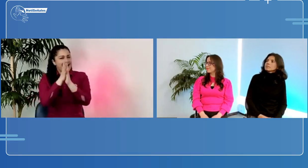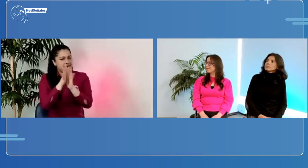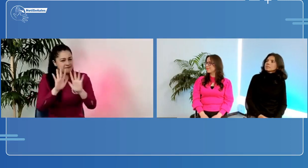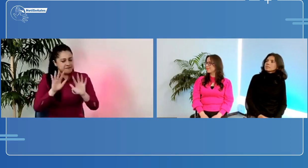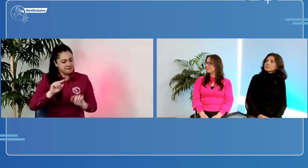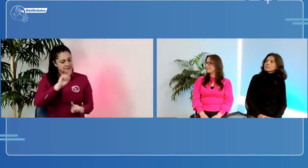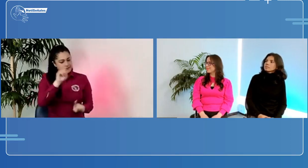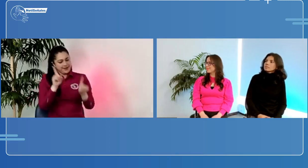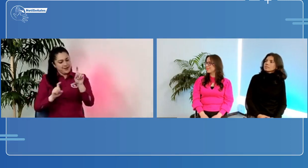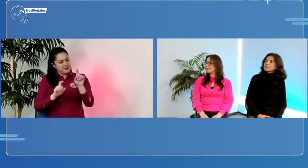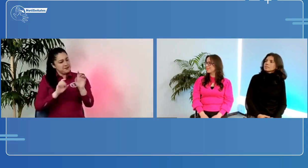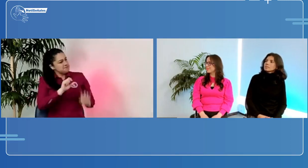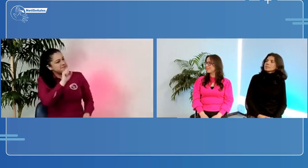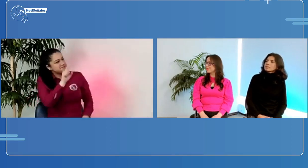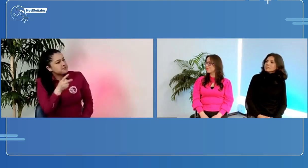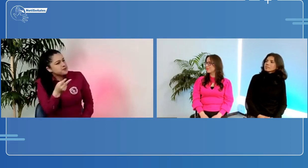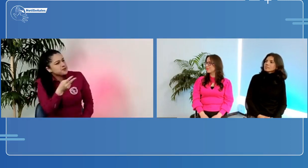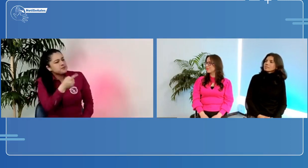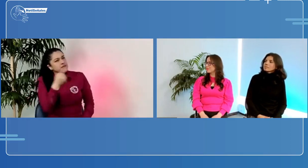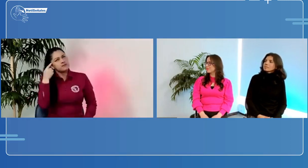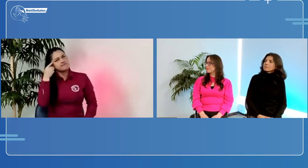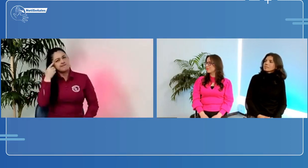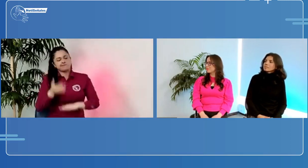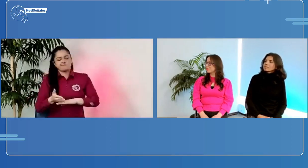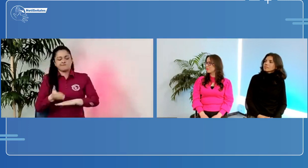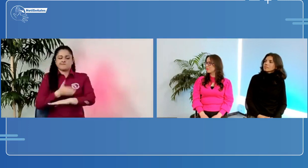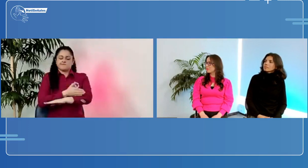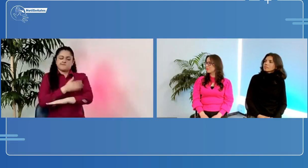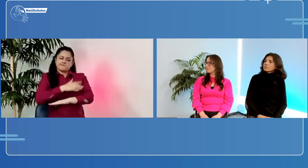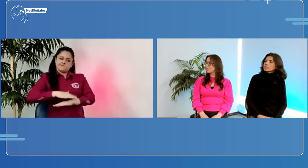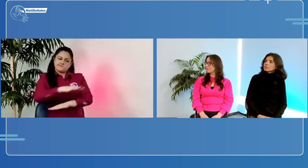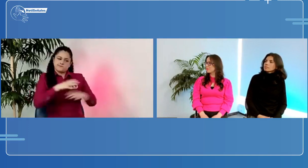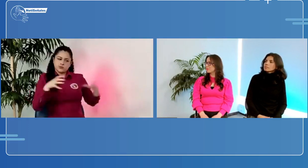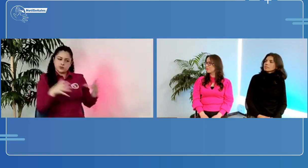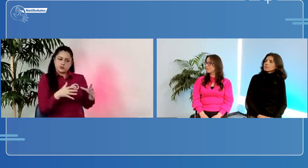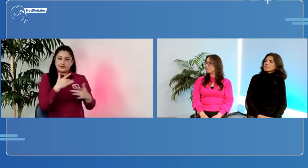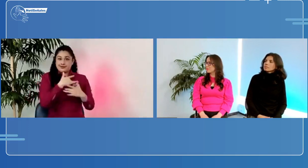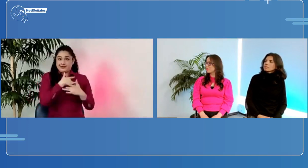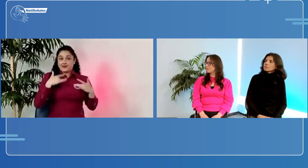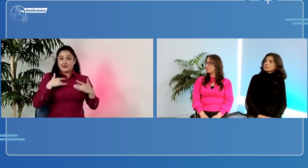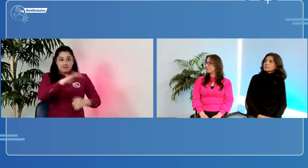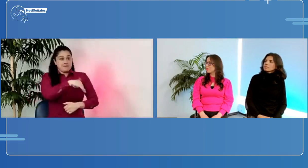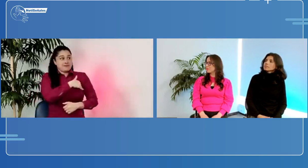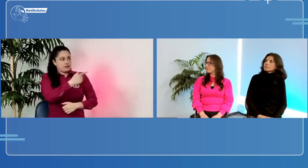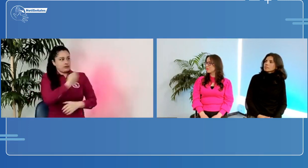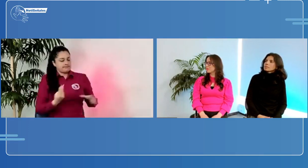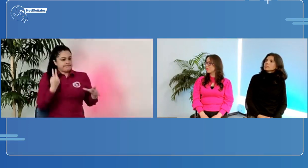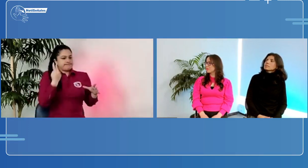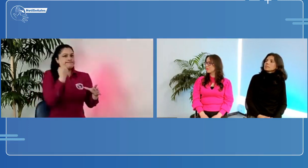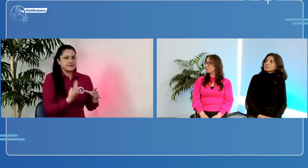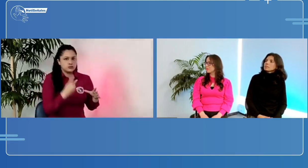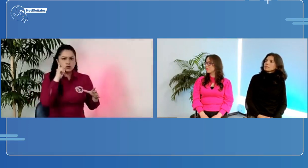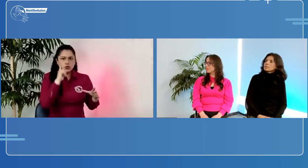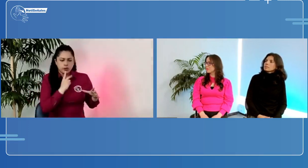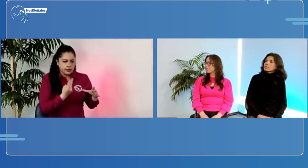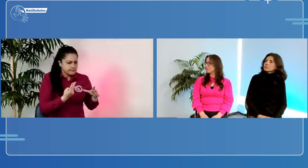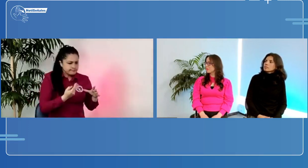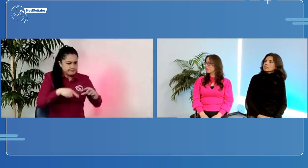gestión bastante importante, pero pues quisiera hacerles una pregunta. En este espacio, el Ministerio de Salud, ustedes dos